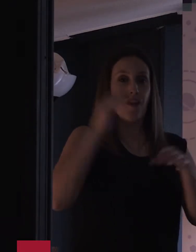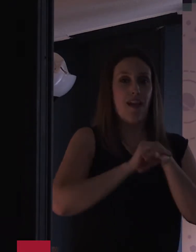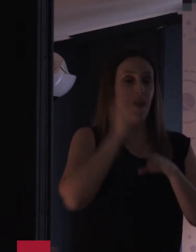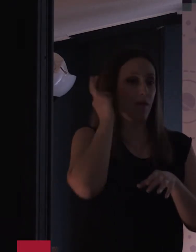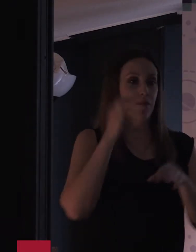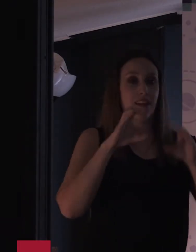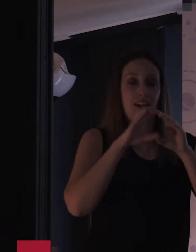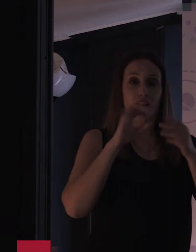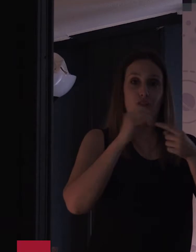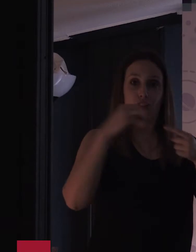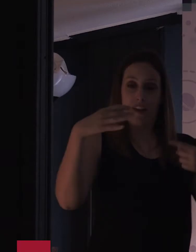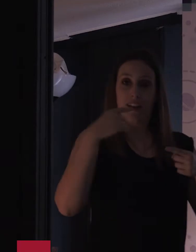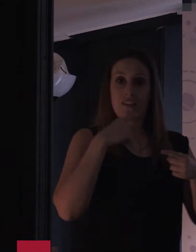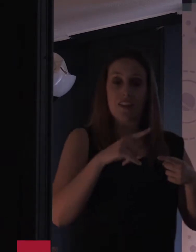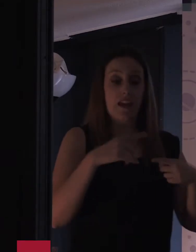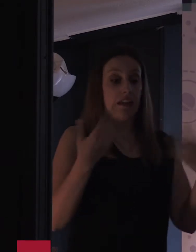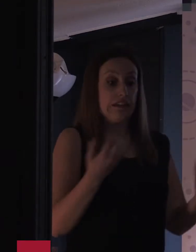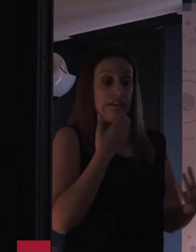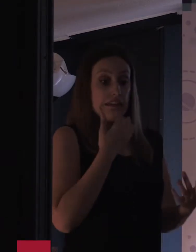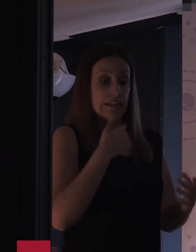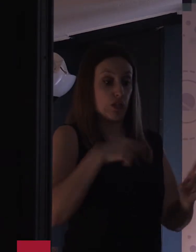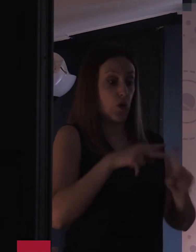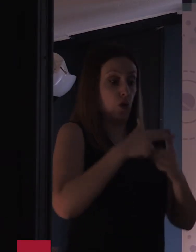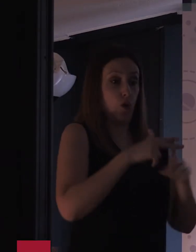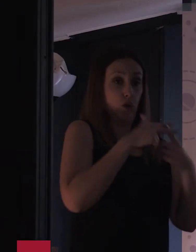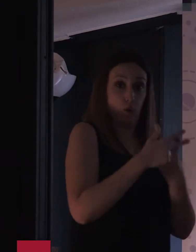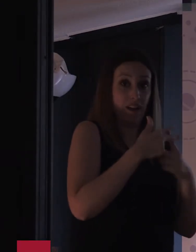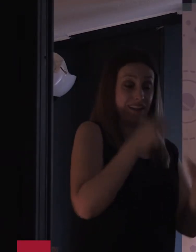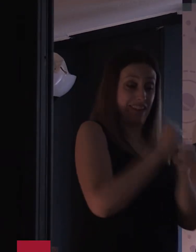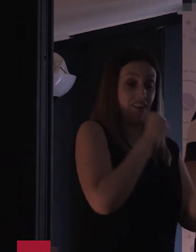que pone: si trabajara con tuercas, esto no me estaría pasando.